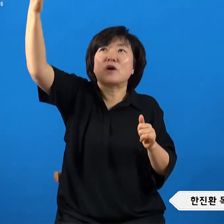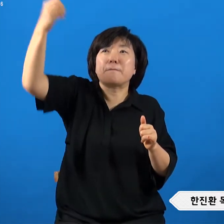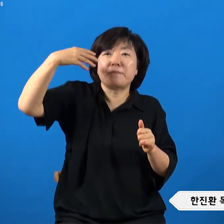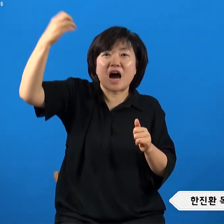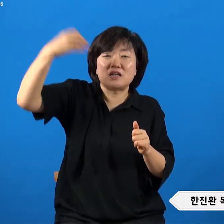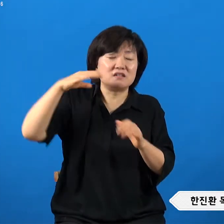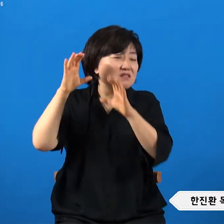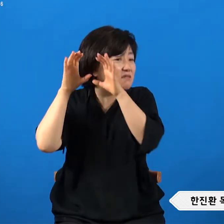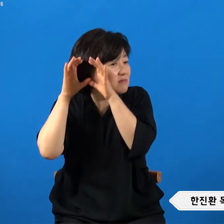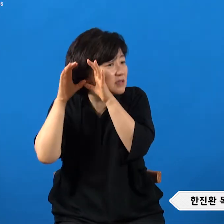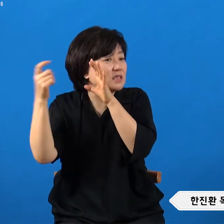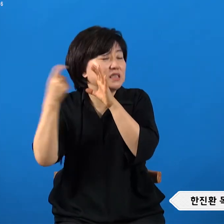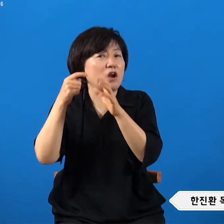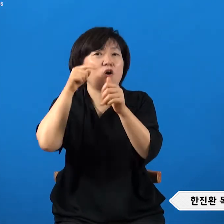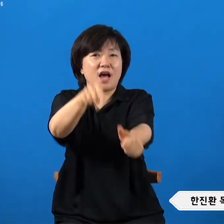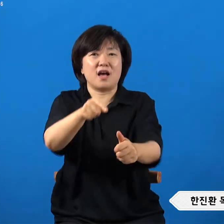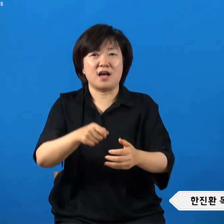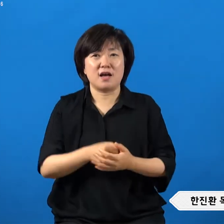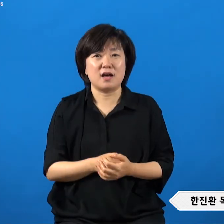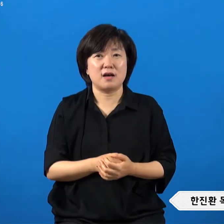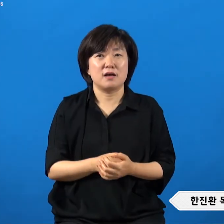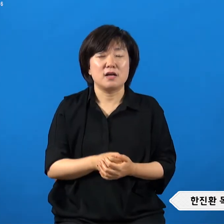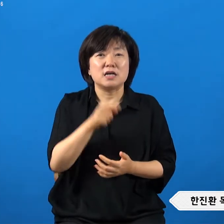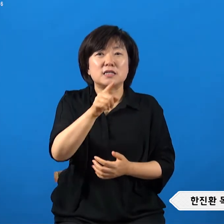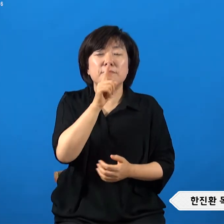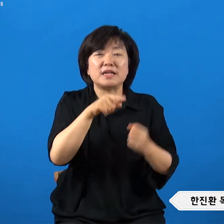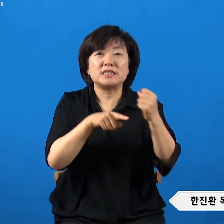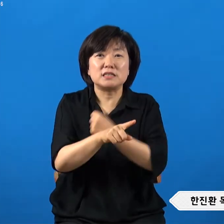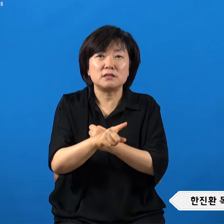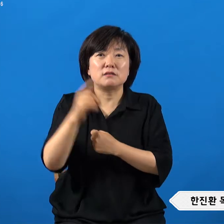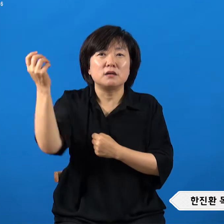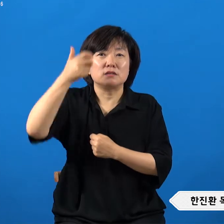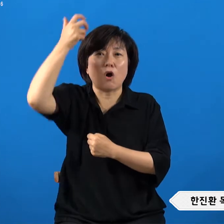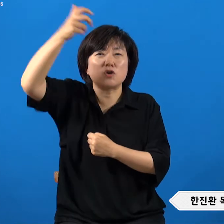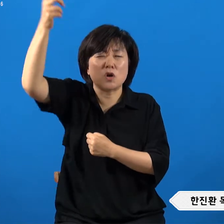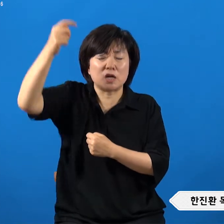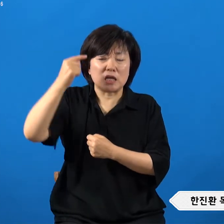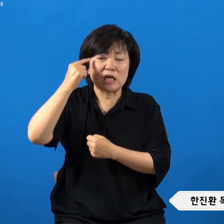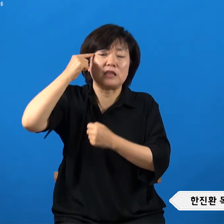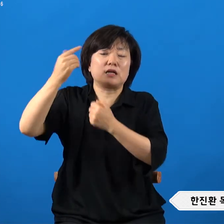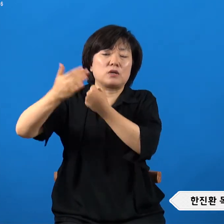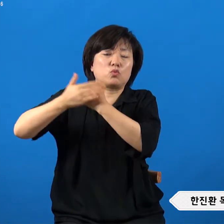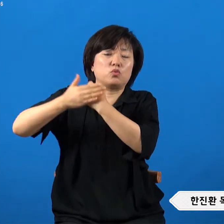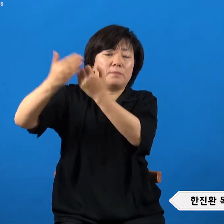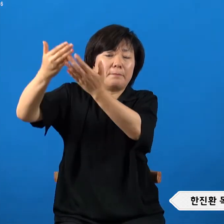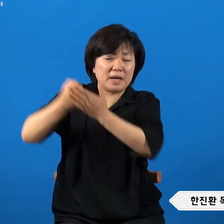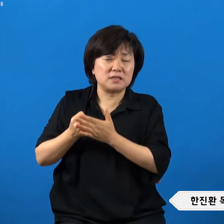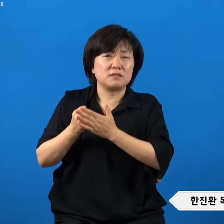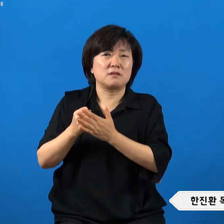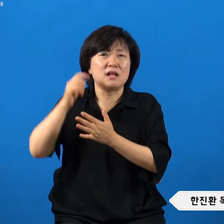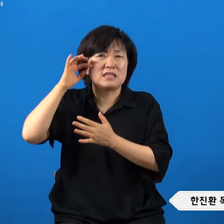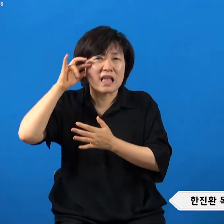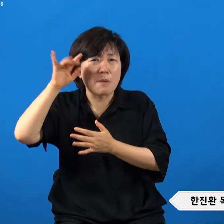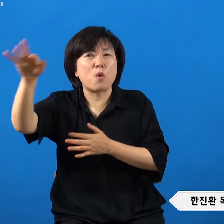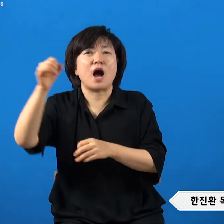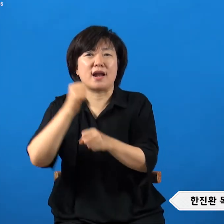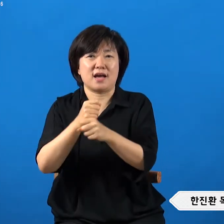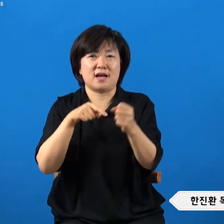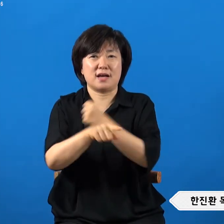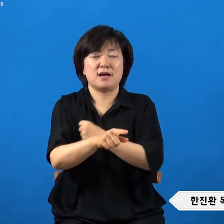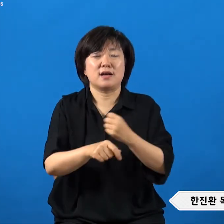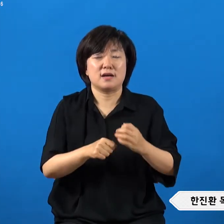하시는 말씀을 들을지어다. 그 말은 성령의 깨닫게 해주심을 사모하라는 말입니다.